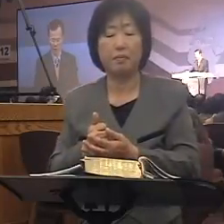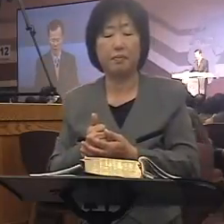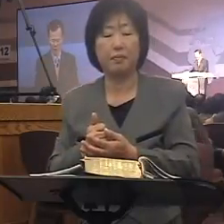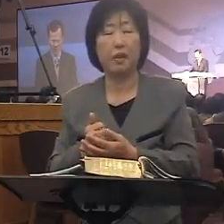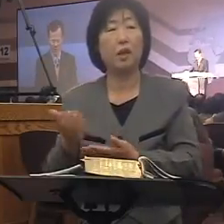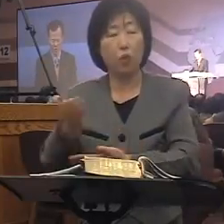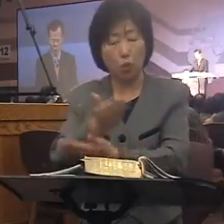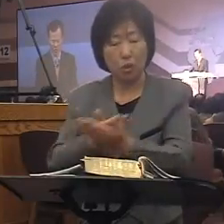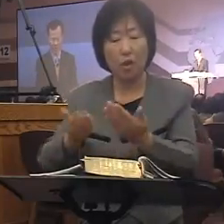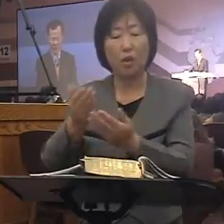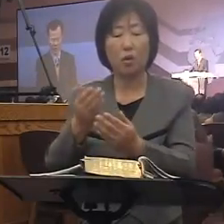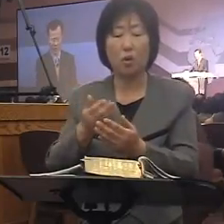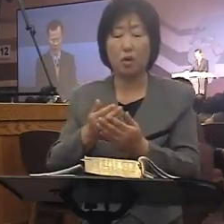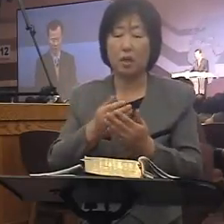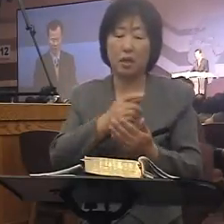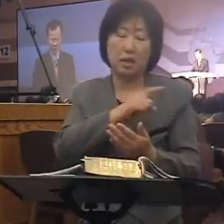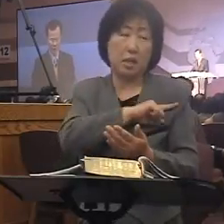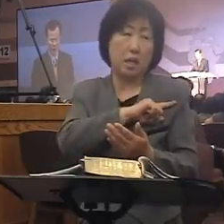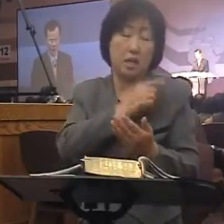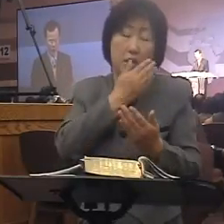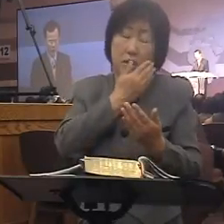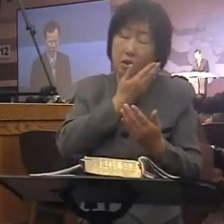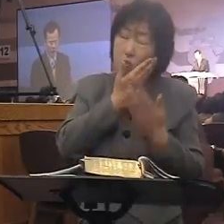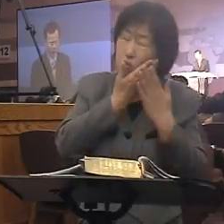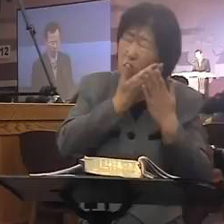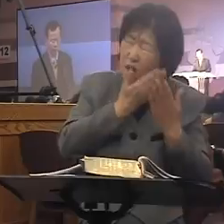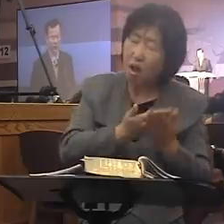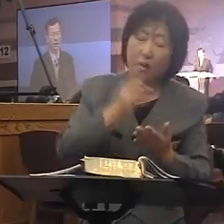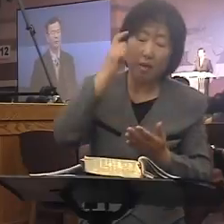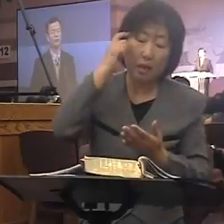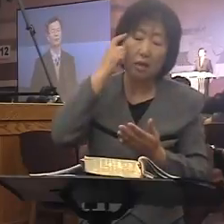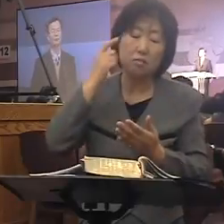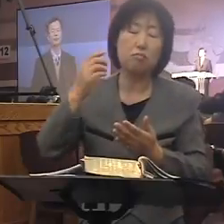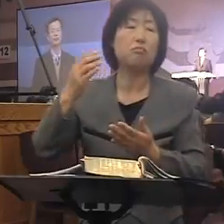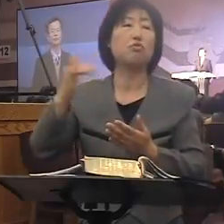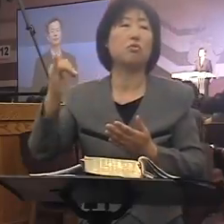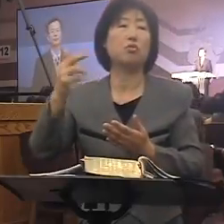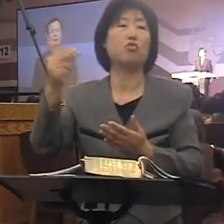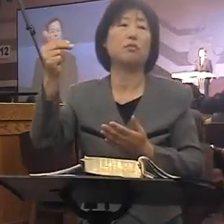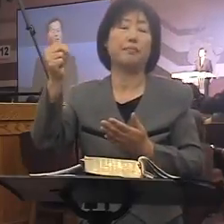아버지와의 교제를 가장 귀하게 여기신 본입니다.